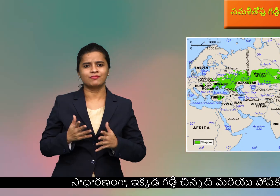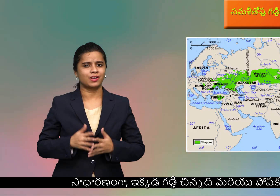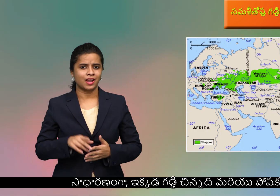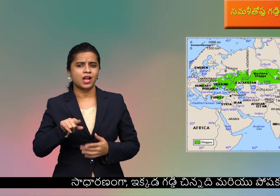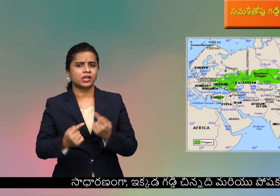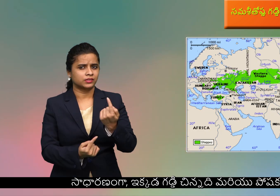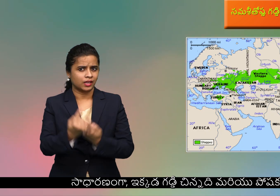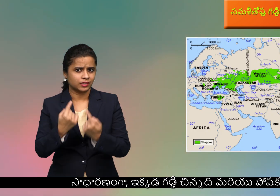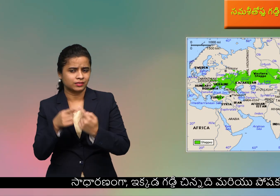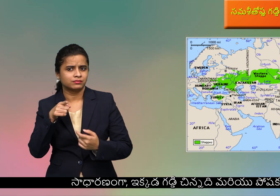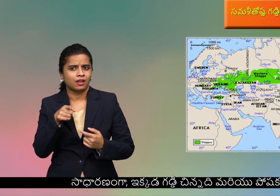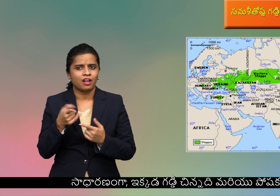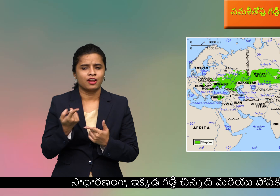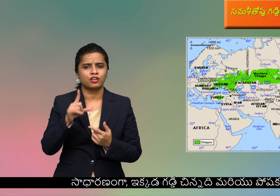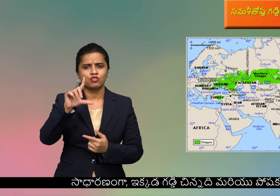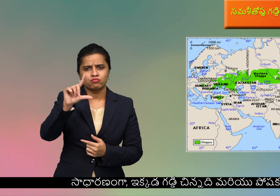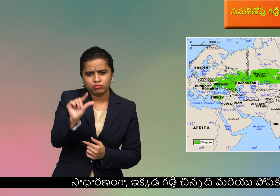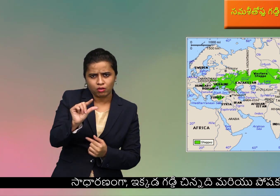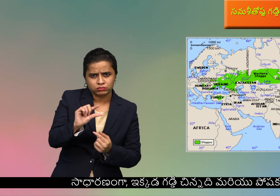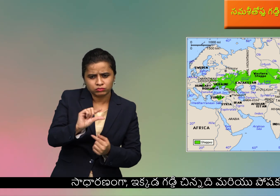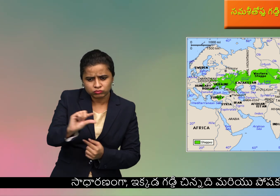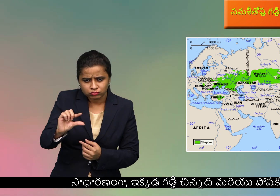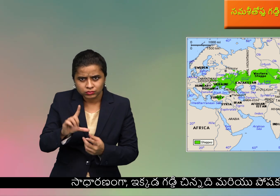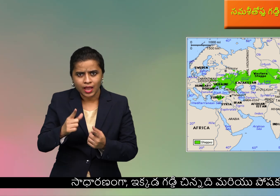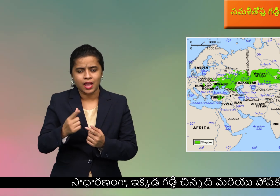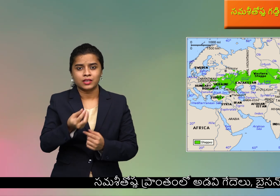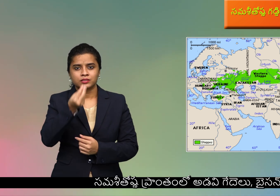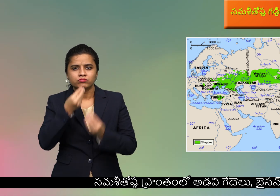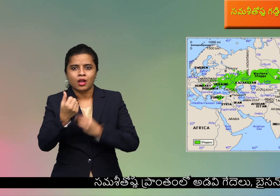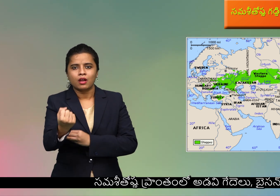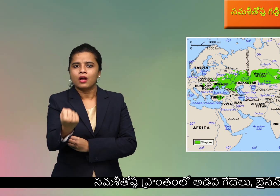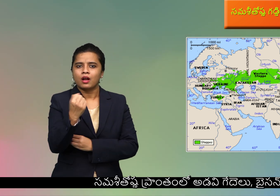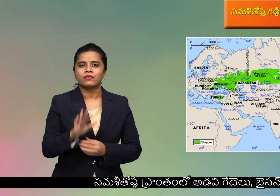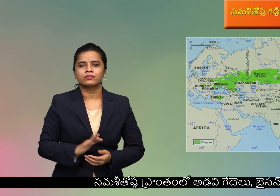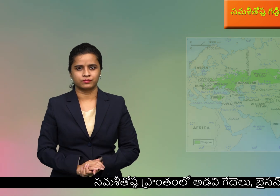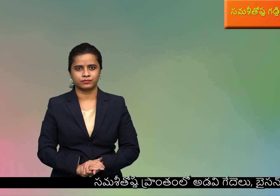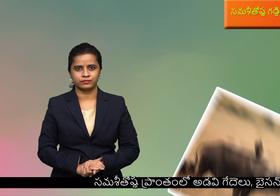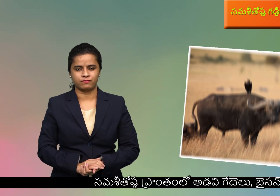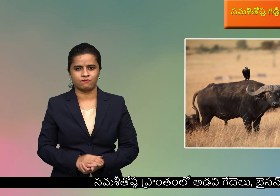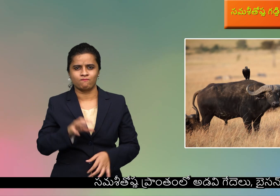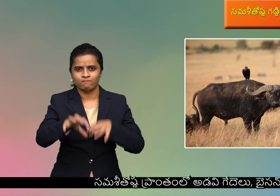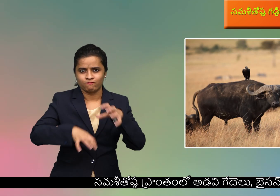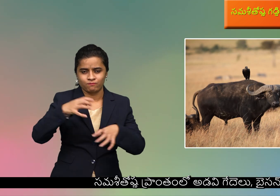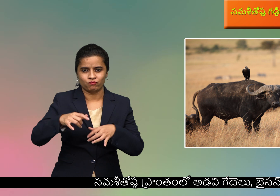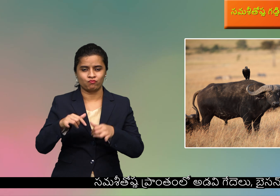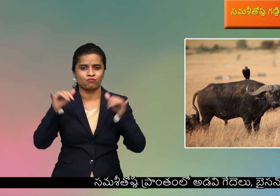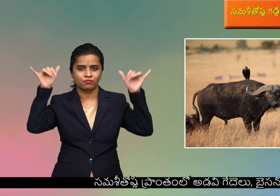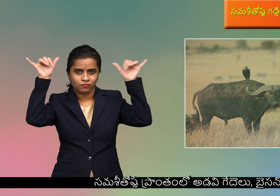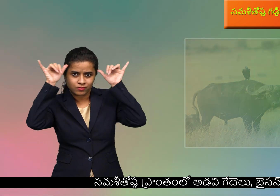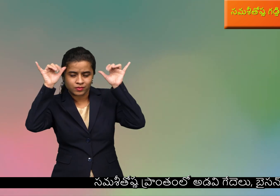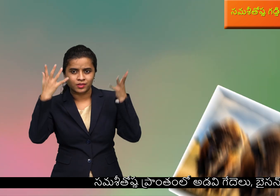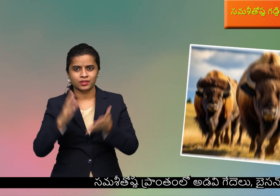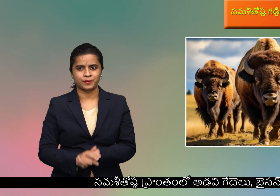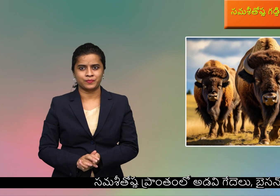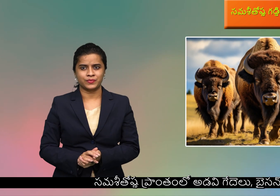సాధారణంగా ఇక్కడ గడ్డి చిన్నది మరియు పోషకమైనది. సమశీతోష్ణ ప్రాంతంలో అడవి గేదెలు,